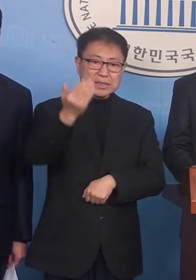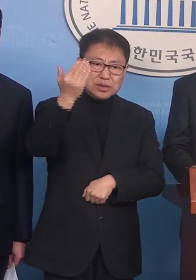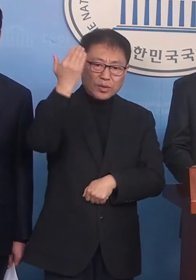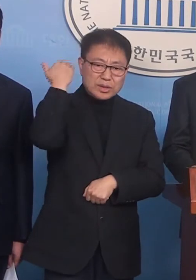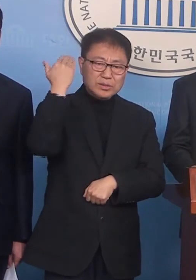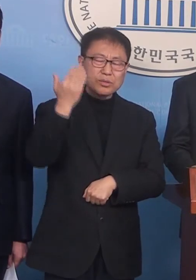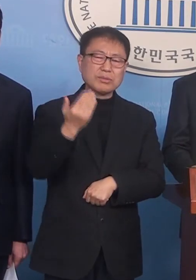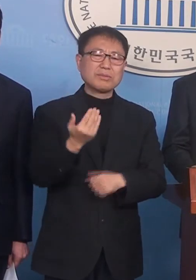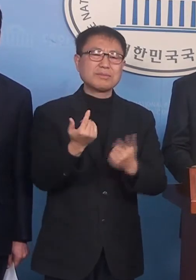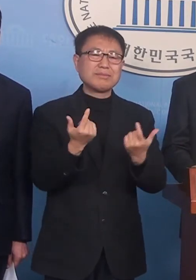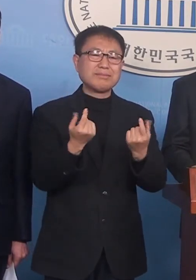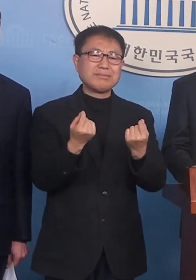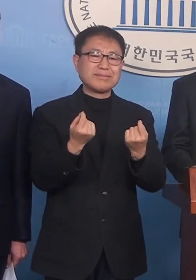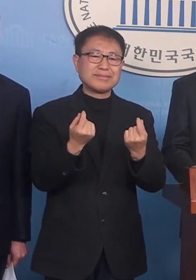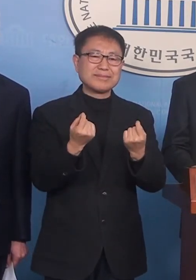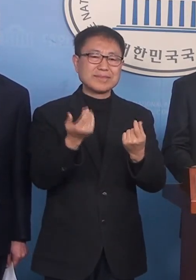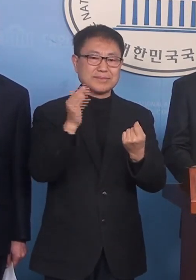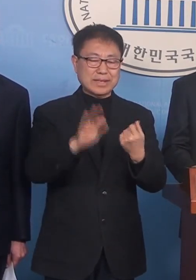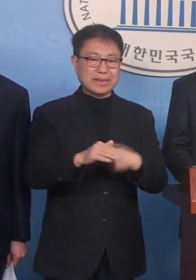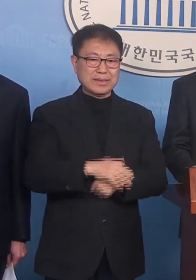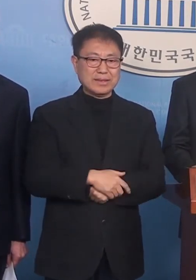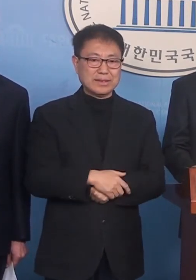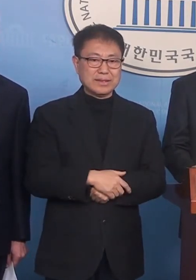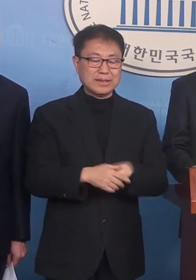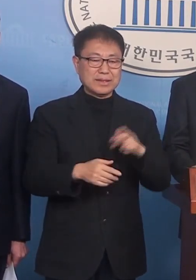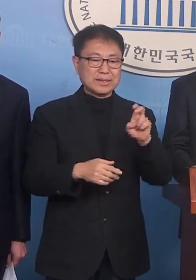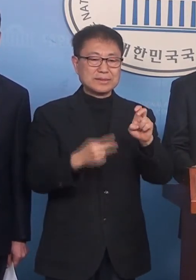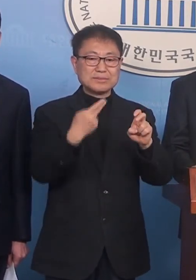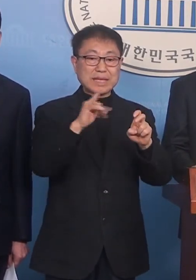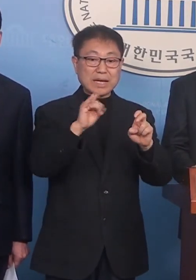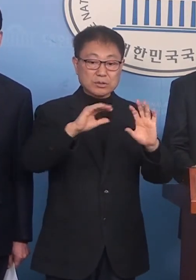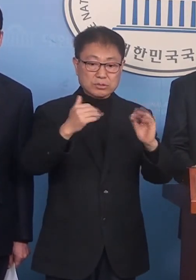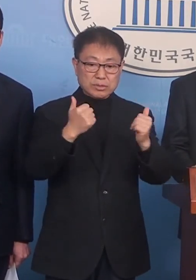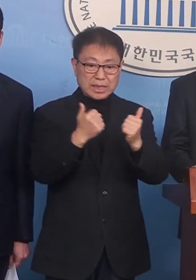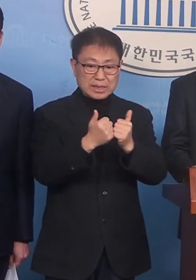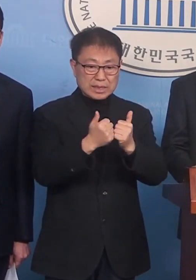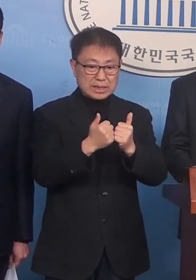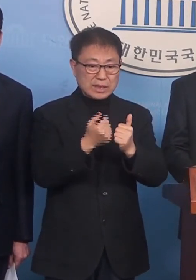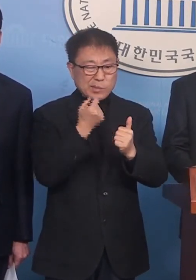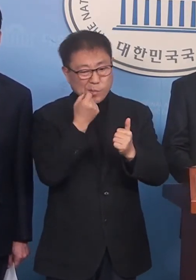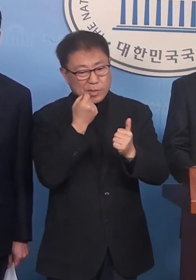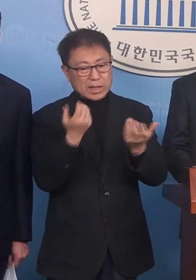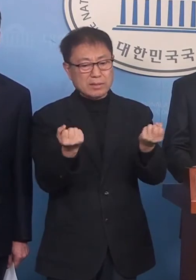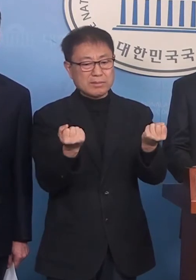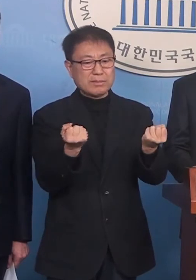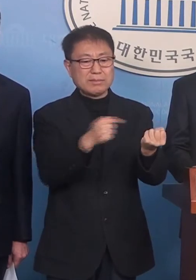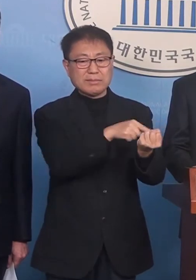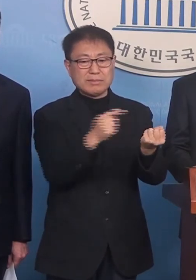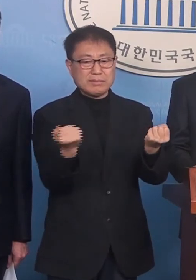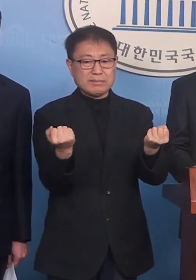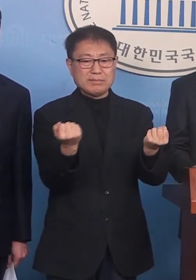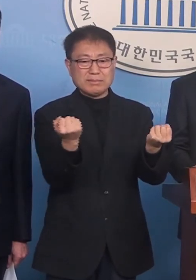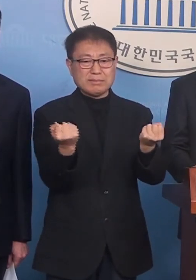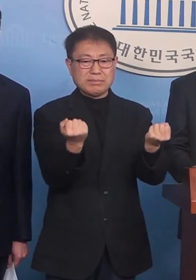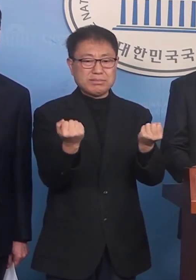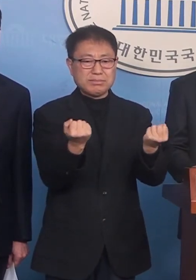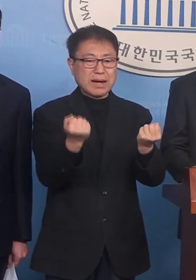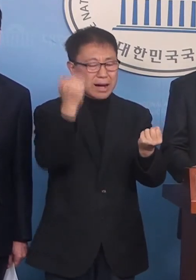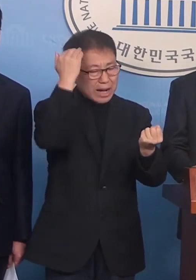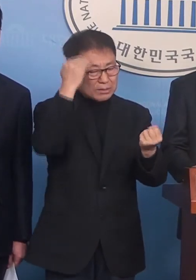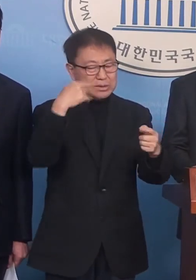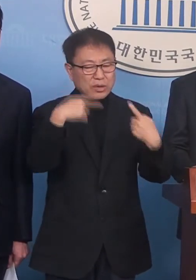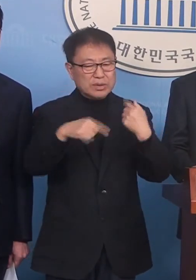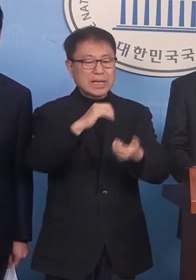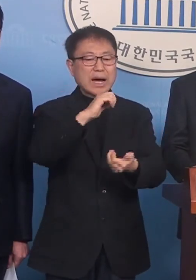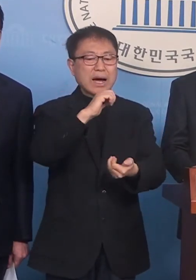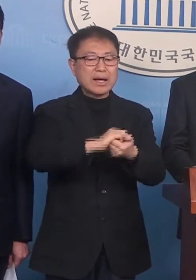이전에도 언제나 그래 왔지만 특히 20대 국회는 양대 보수 정당의 혈과는 한국 정치의 한계를